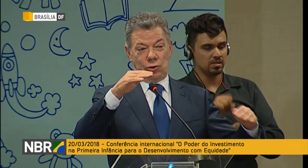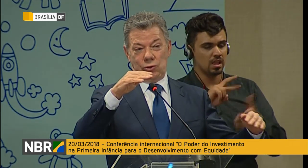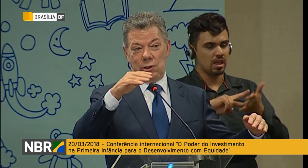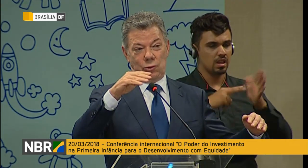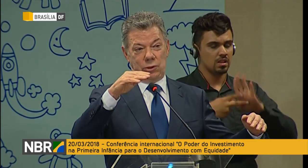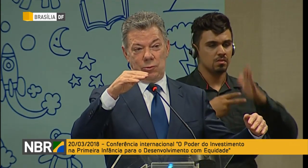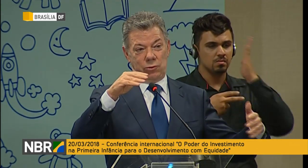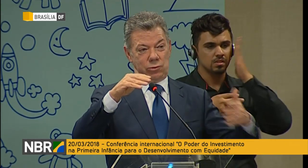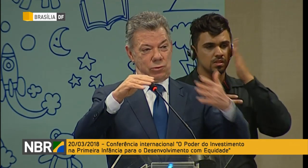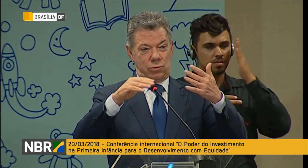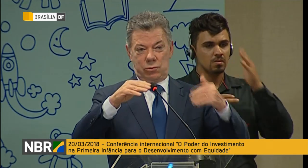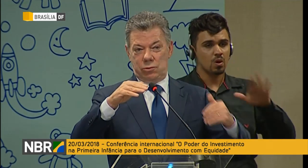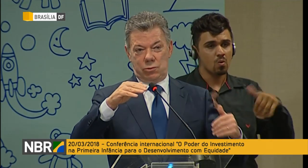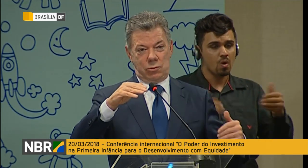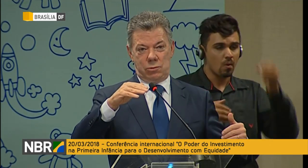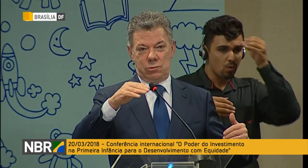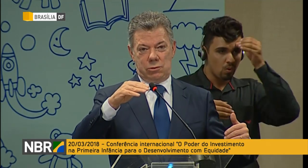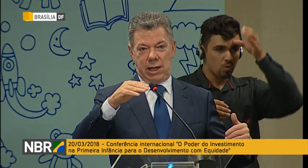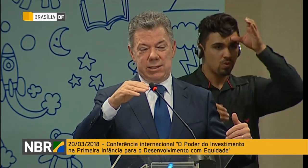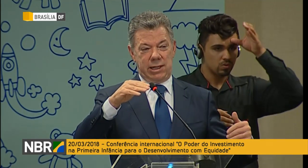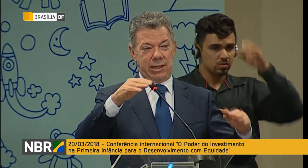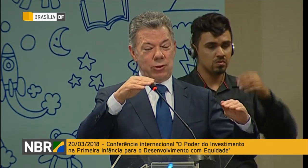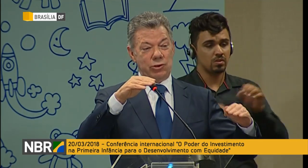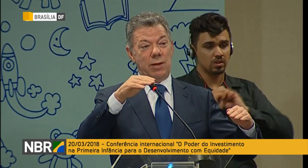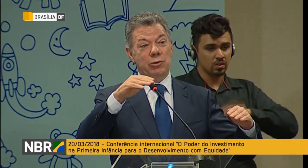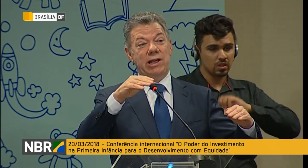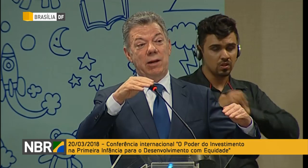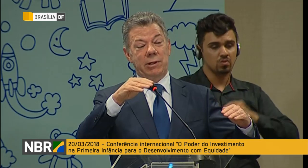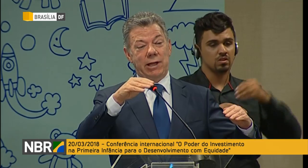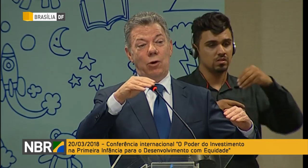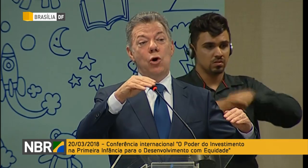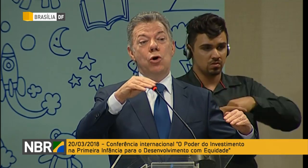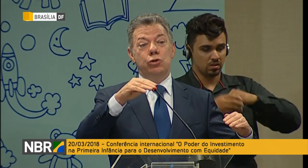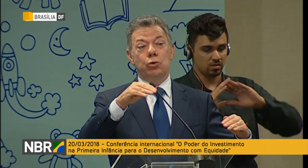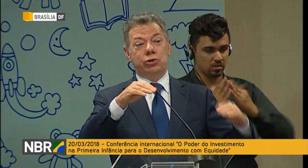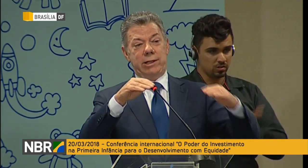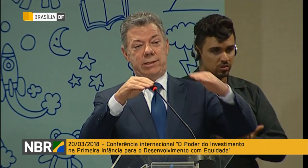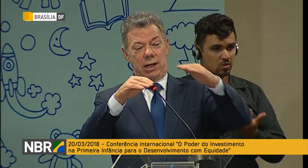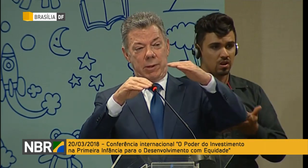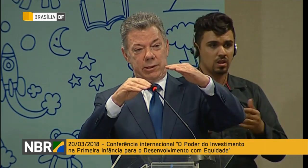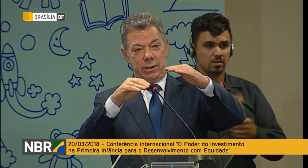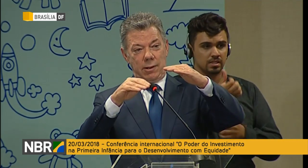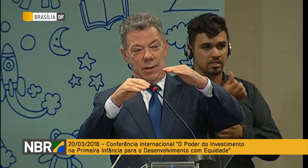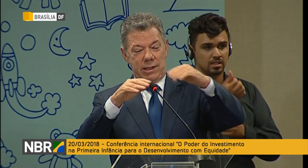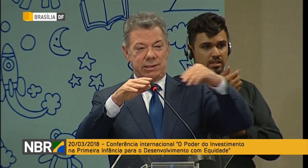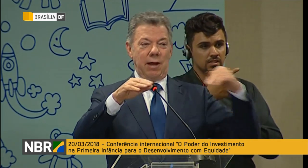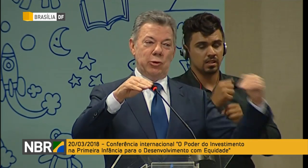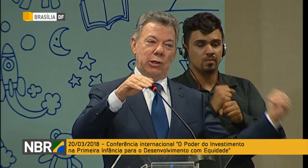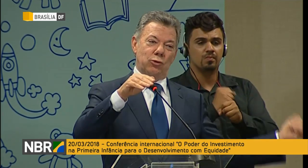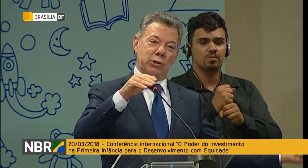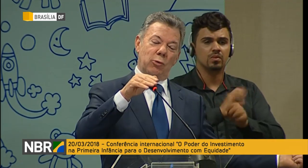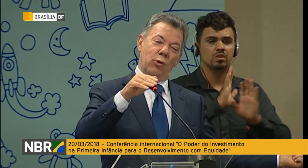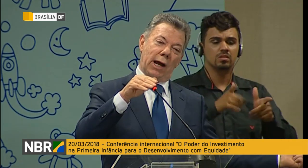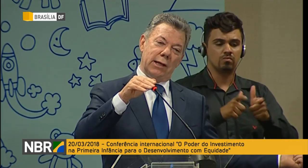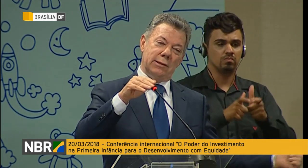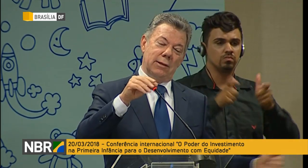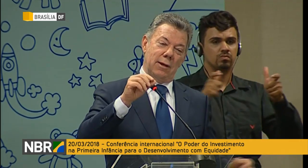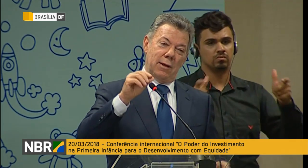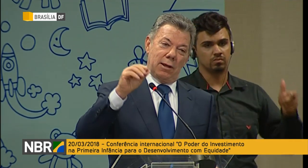qualidade de educação. E nós, nesses últimos 6, 7 anos, nós aumentamos,